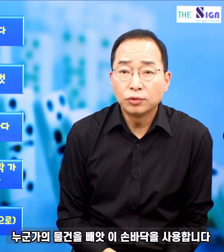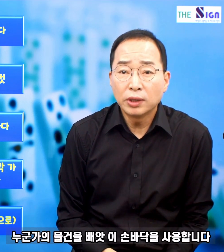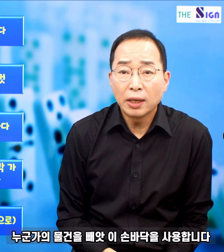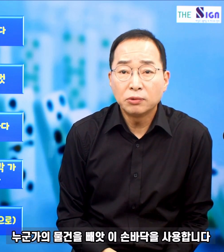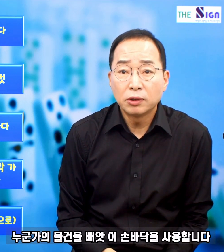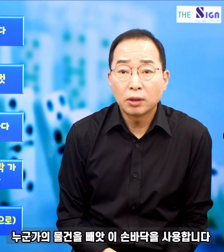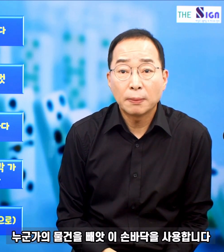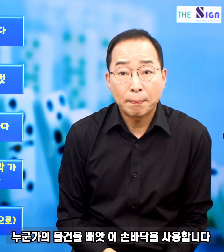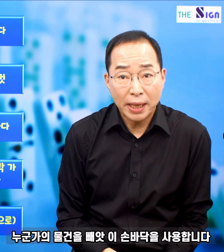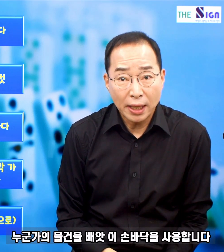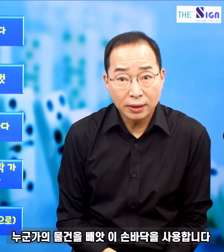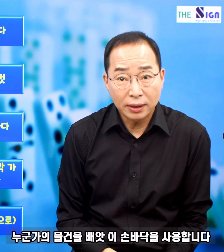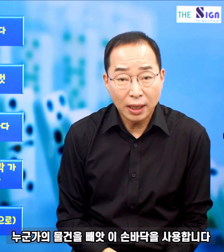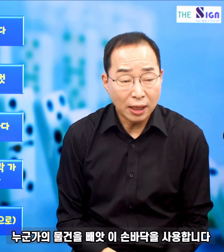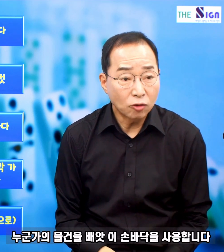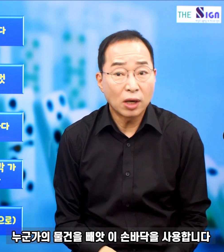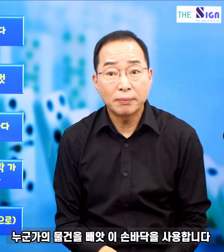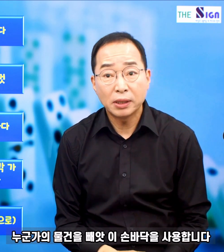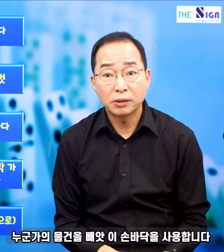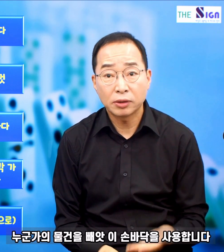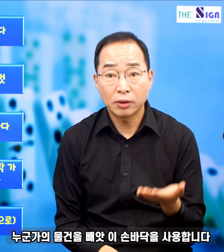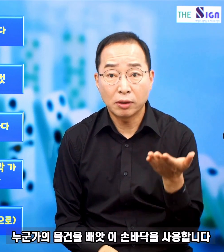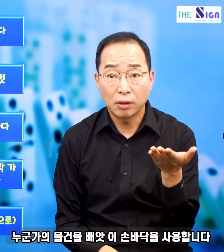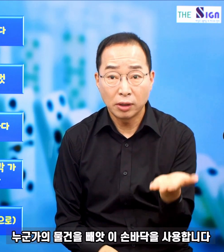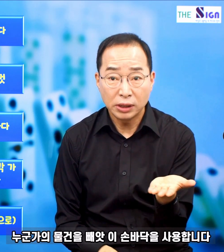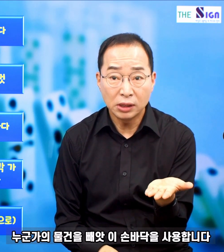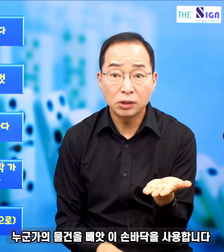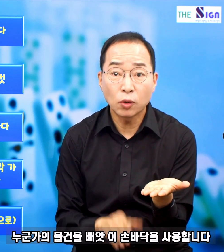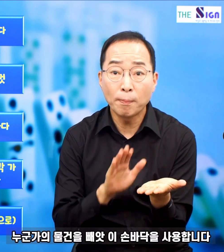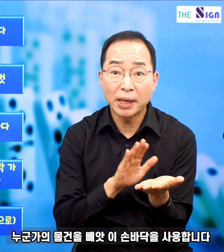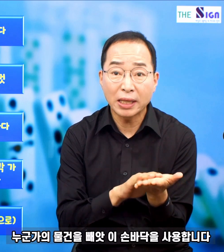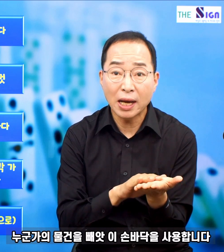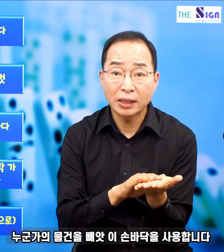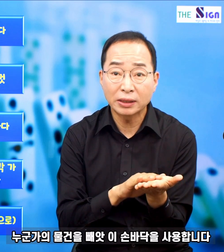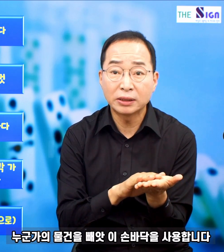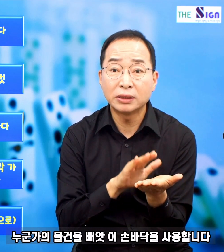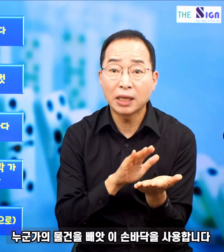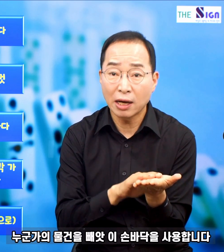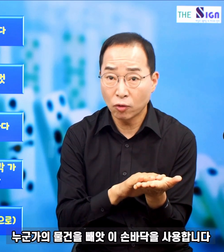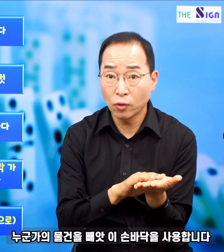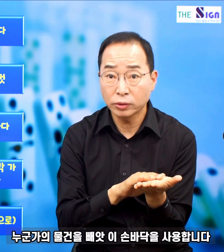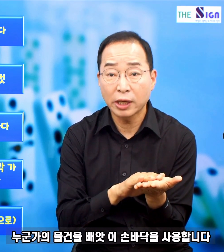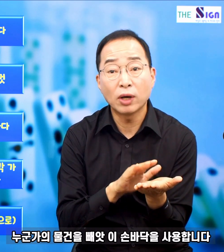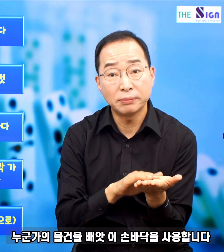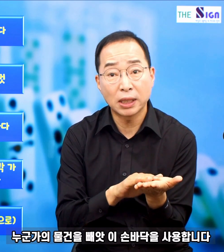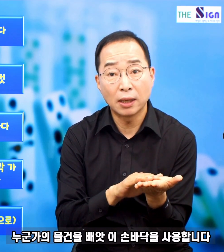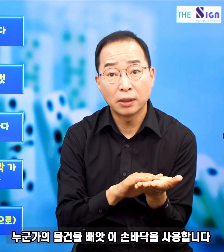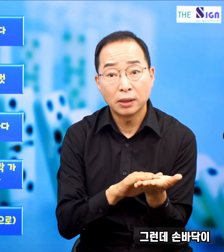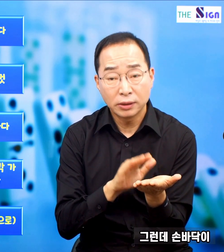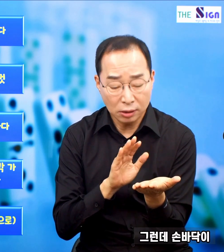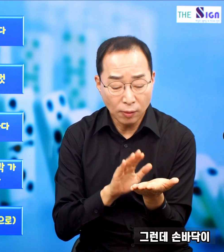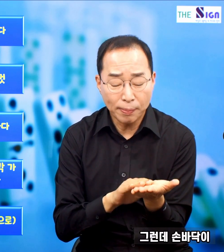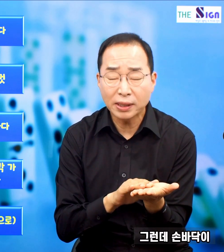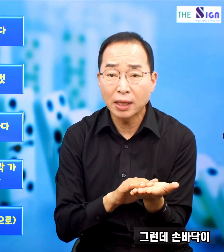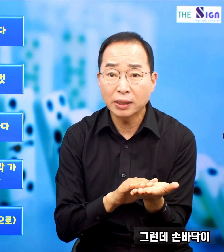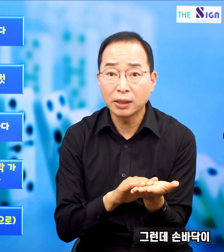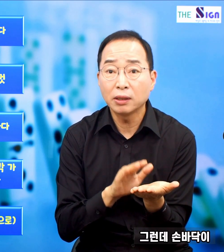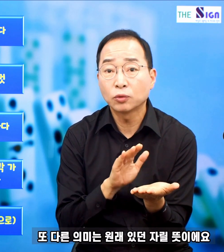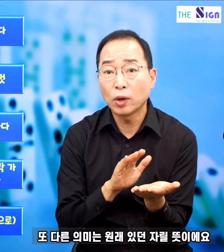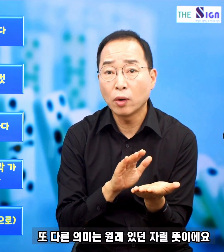누군가의 물건을 빼앗다라고 하면서 이 손바닥을 하고 사용합니다. 근데 손바닥이 또